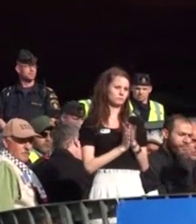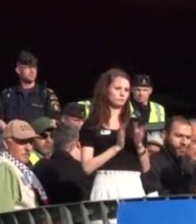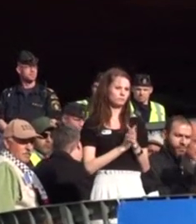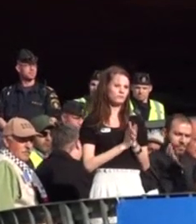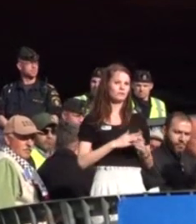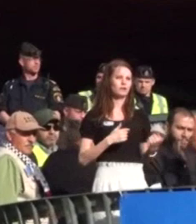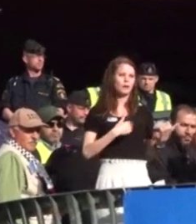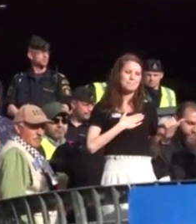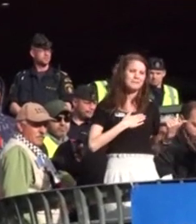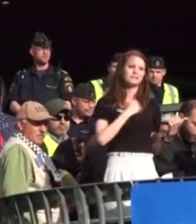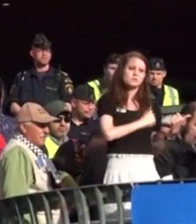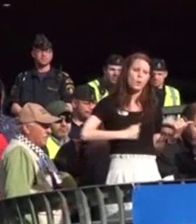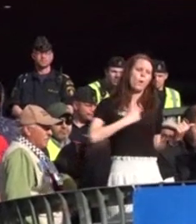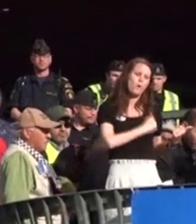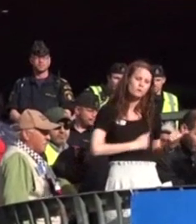Min sorg